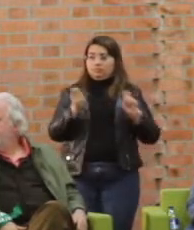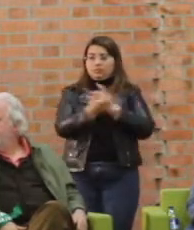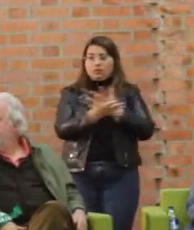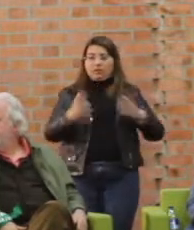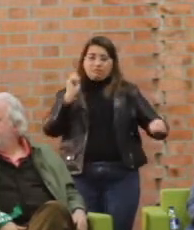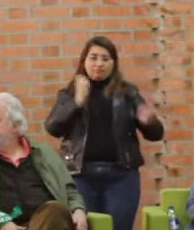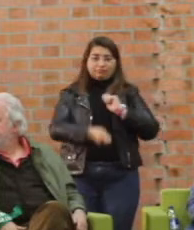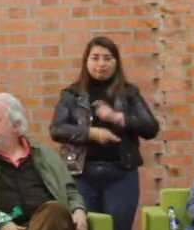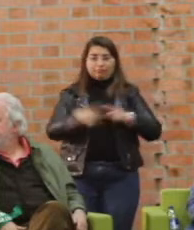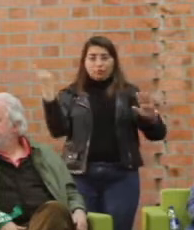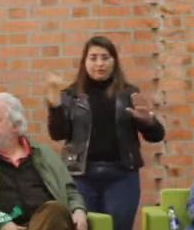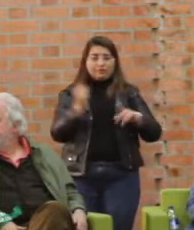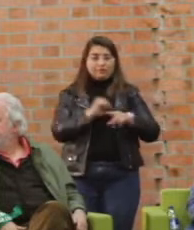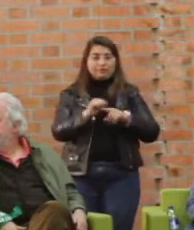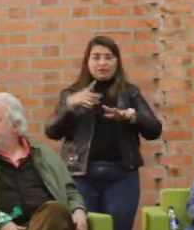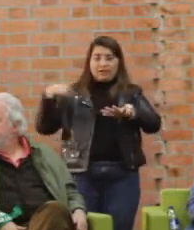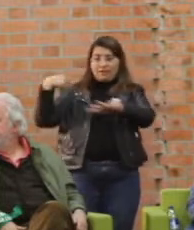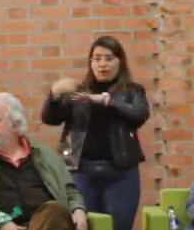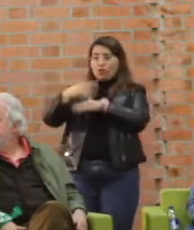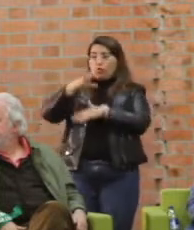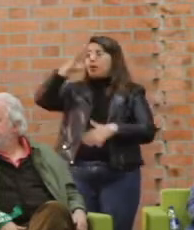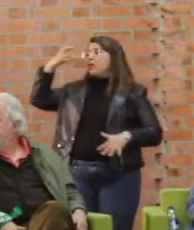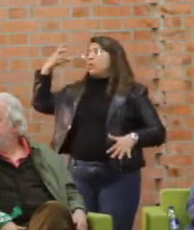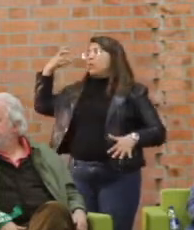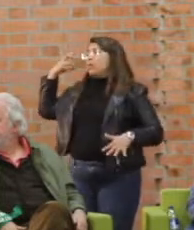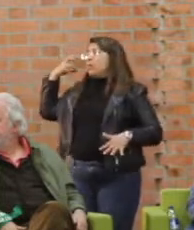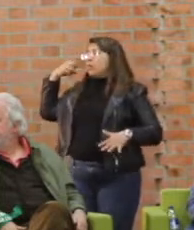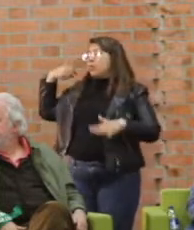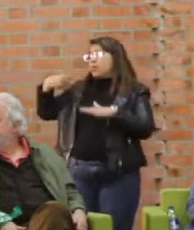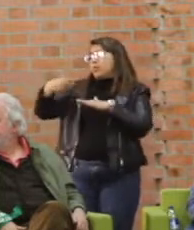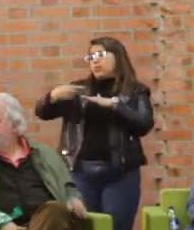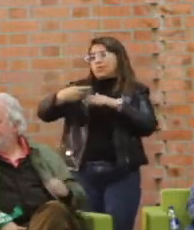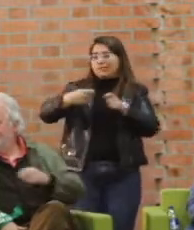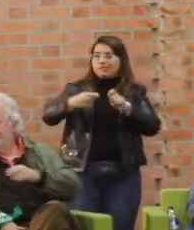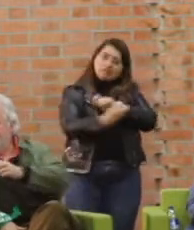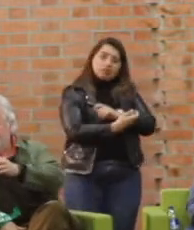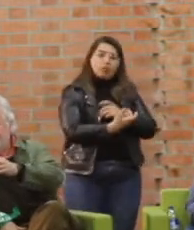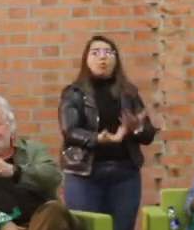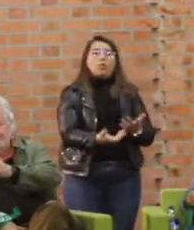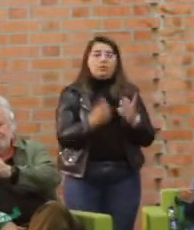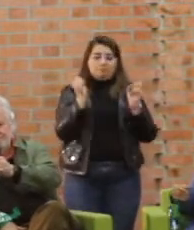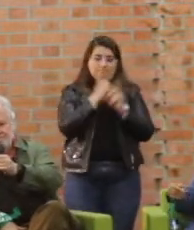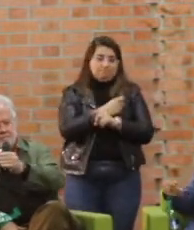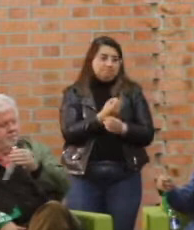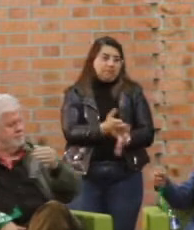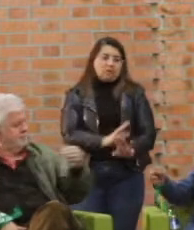que son tradicionales que todavía no hemos incorporado el todo